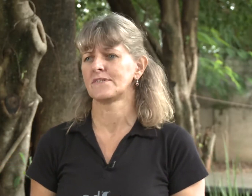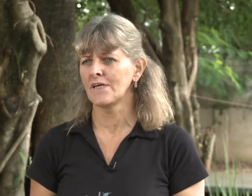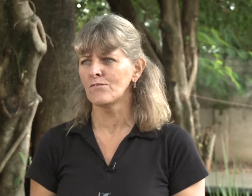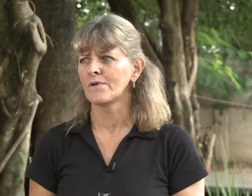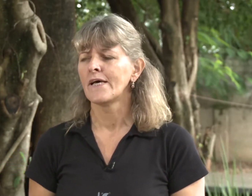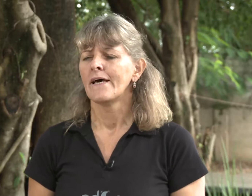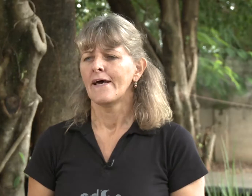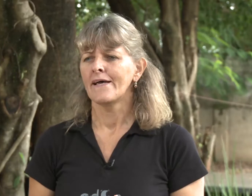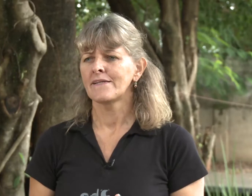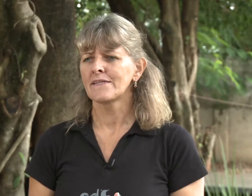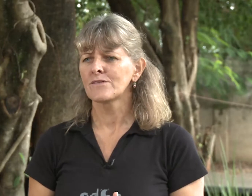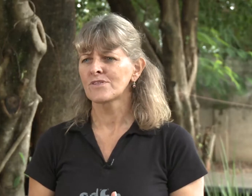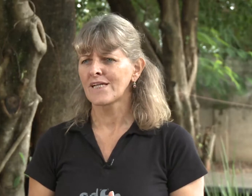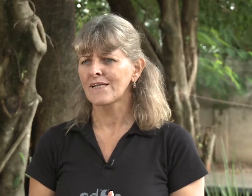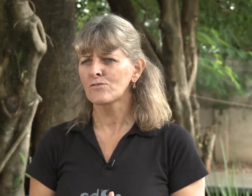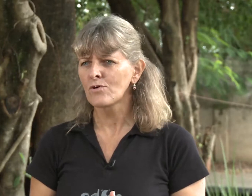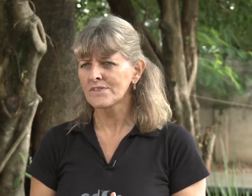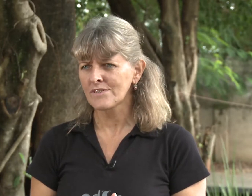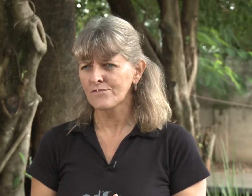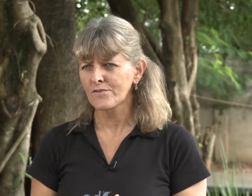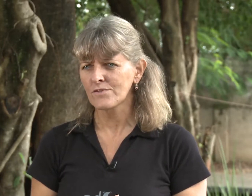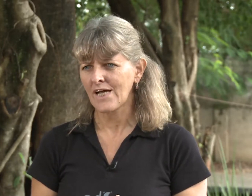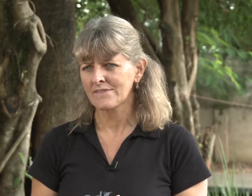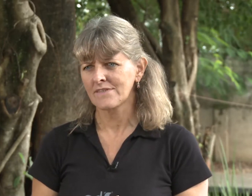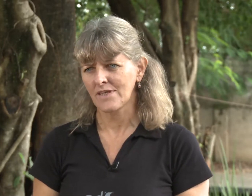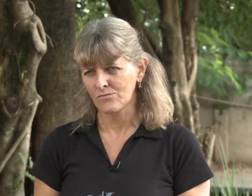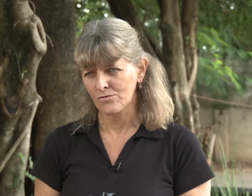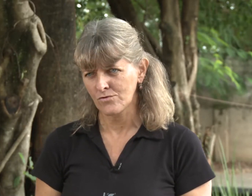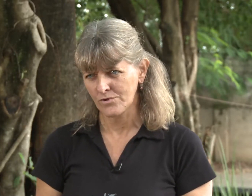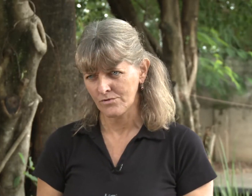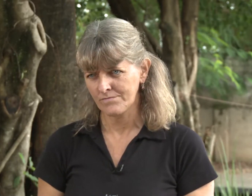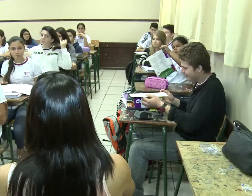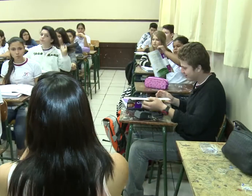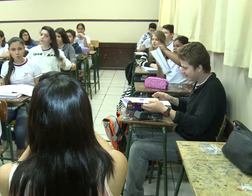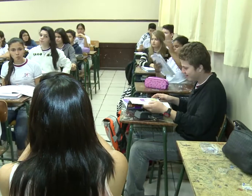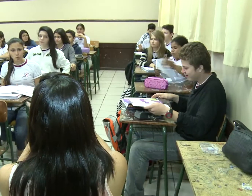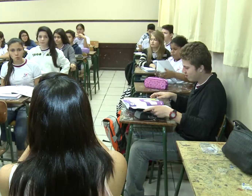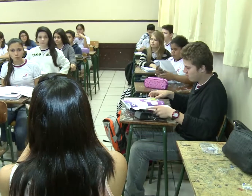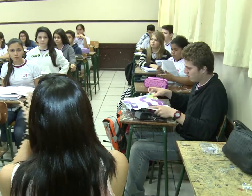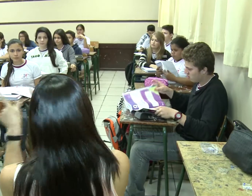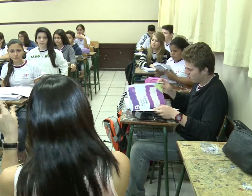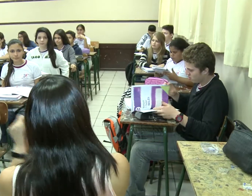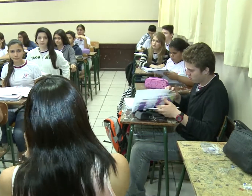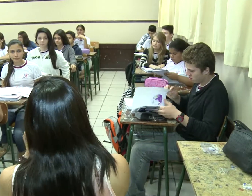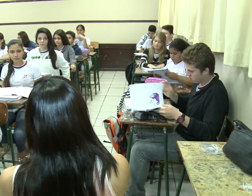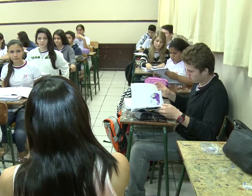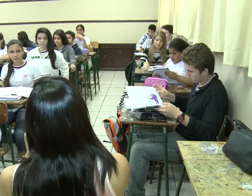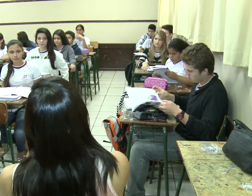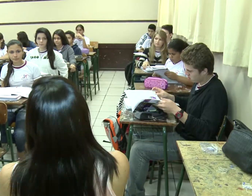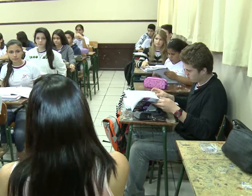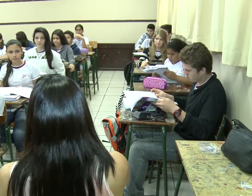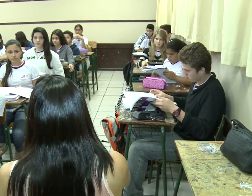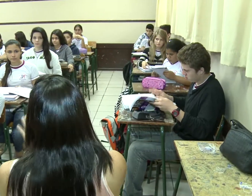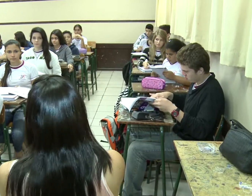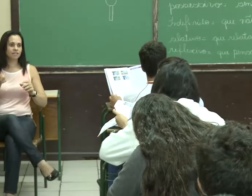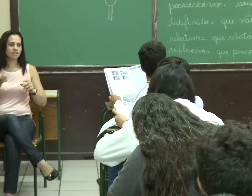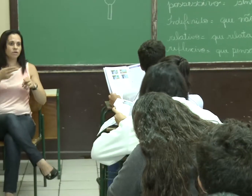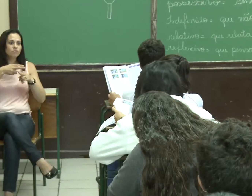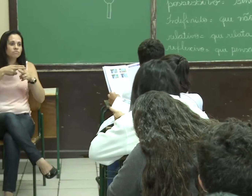dão, tentando sanar todas as dificuldades desse aluno surdo. Segundo dados do IBGE, no Brasil, cerca de